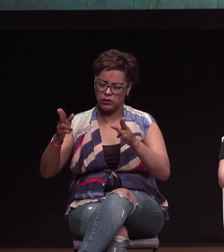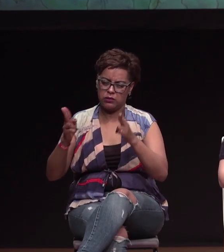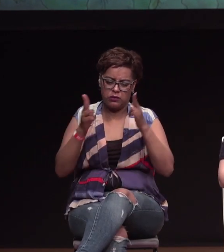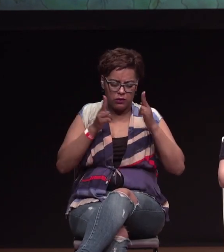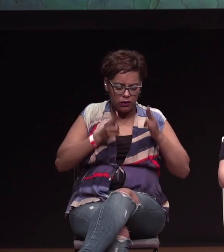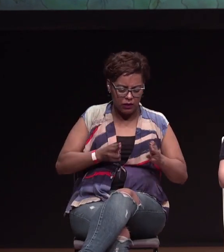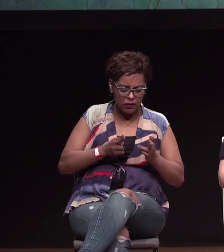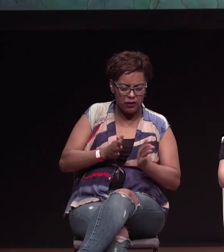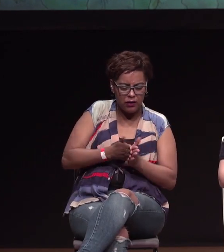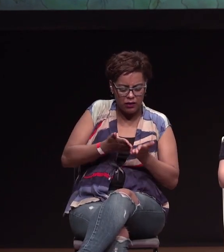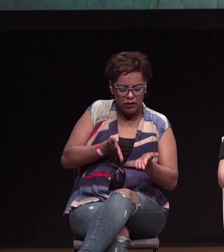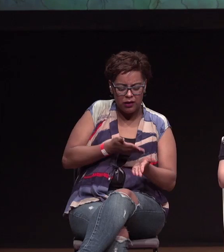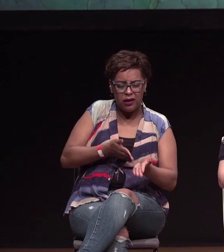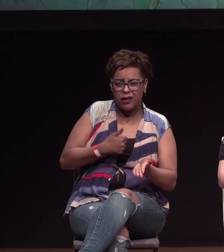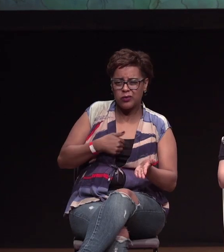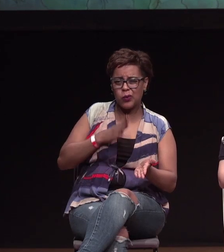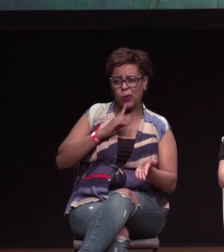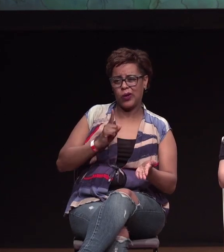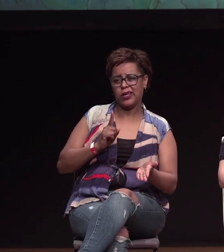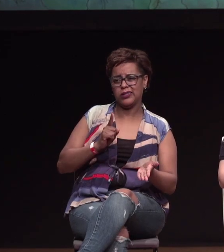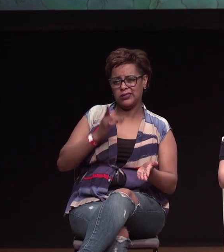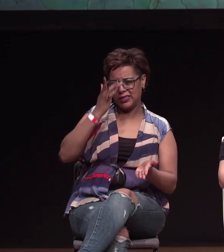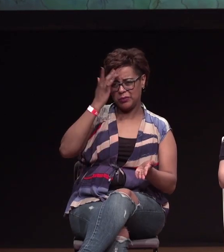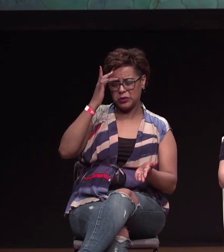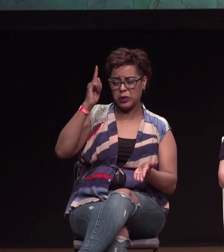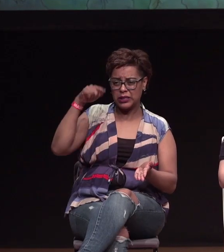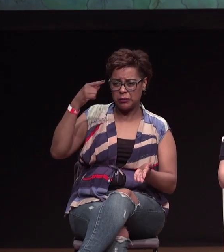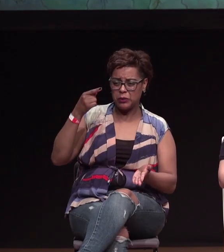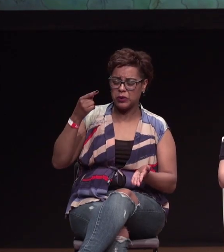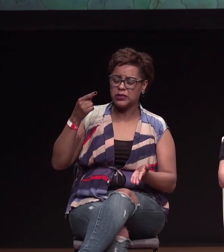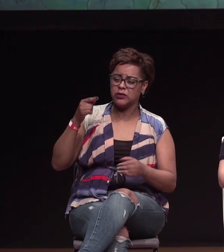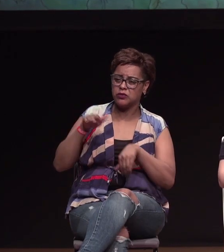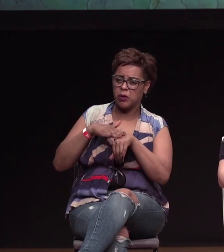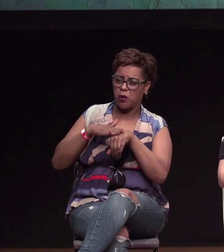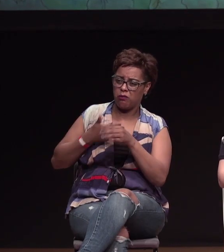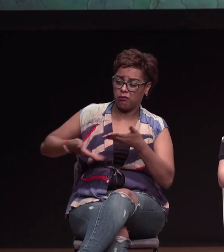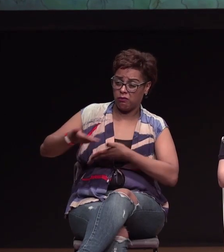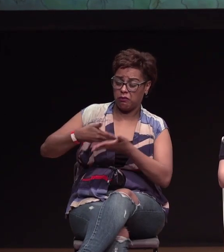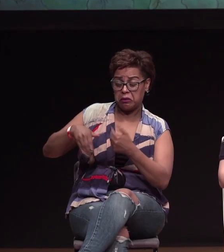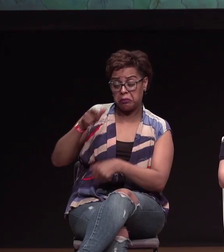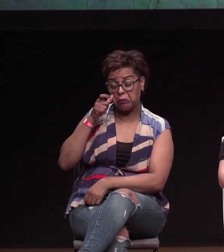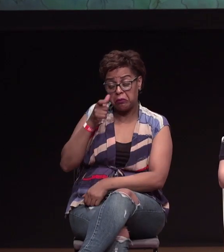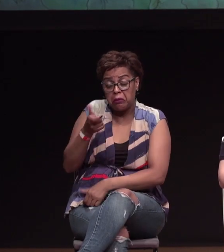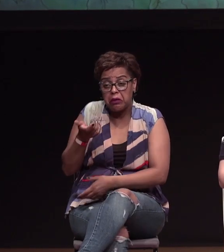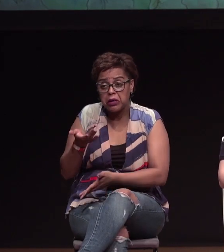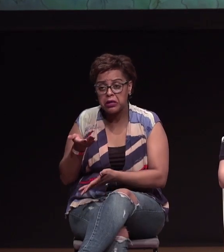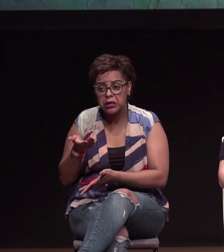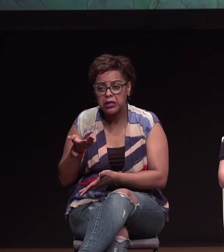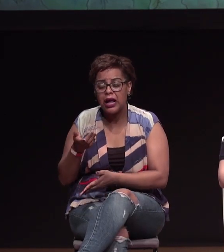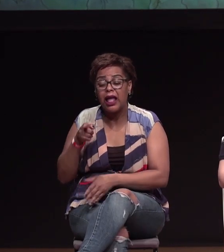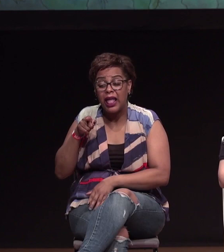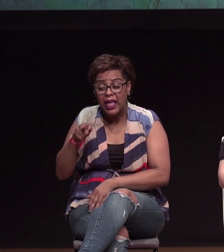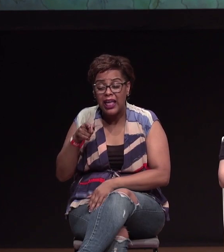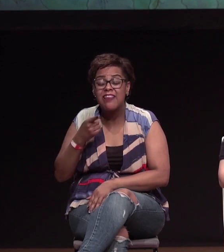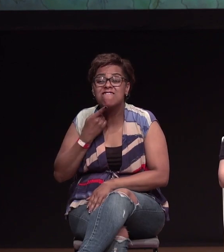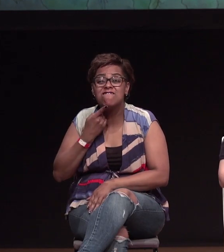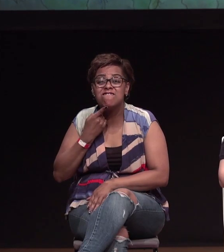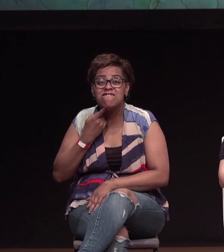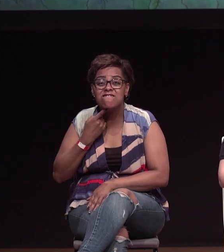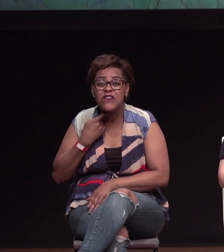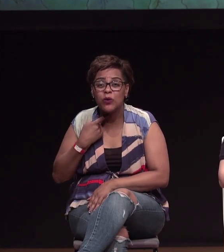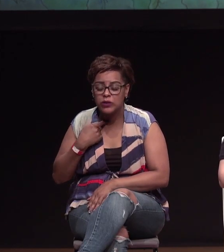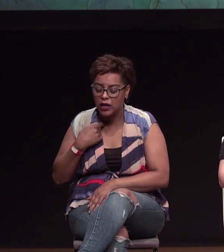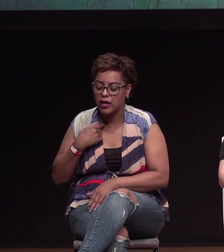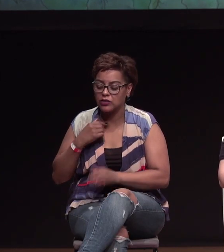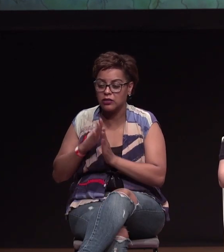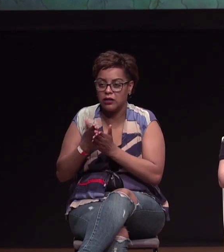uma pessoa que eu não conhecia, depois até rolou um papo interessante. Acho que ele precisava citar autoras negras no que ele